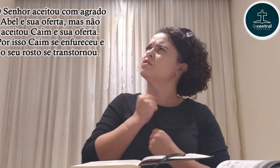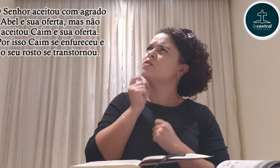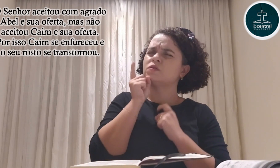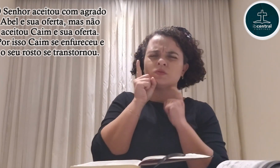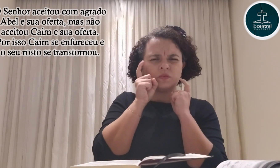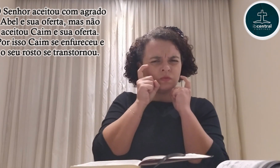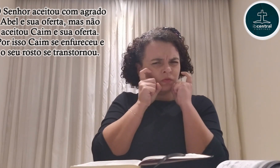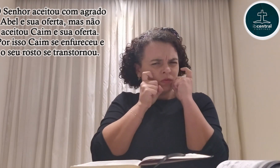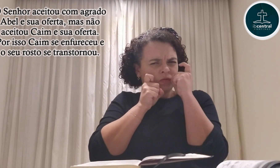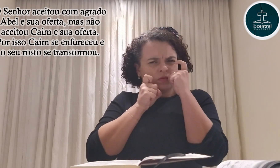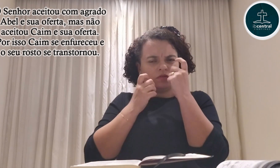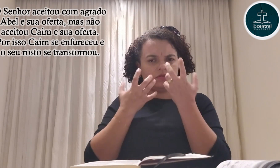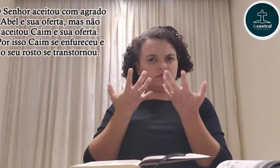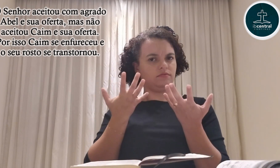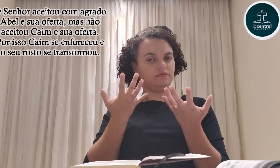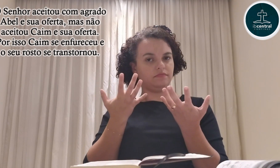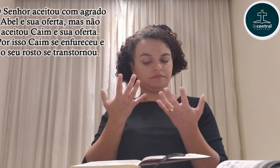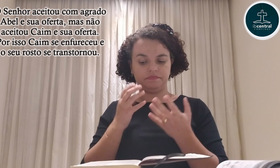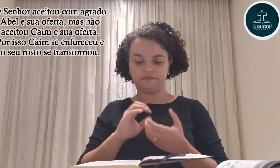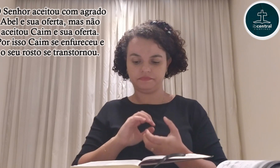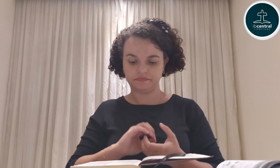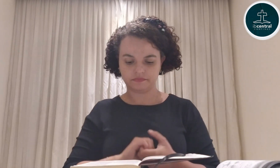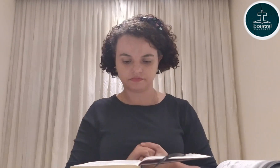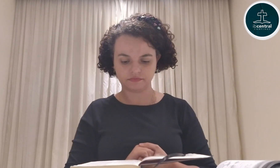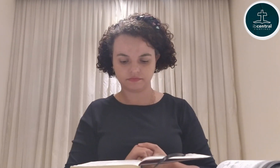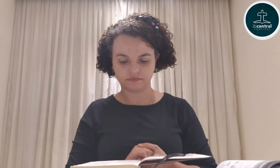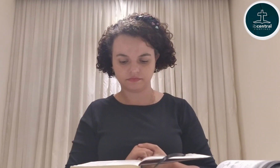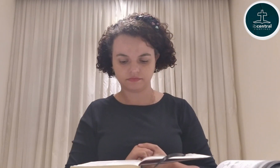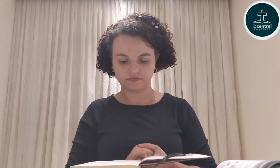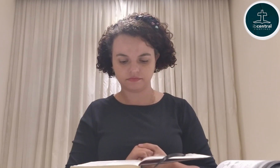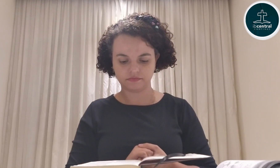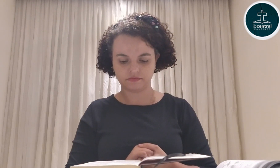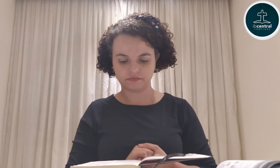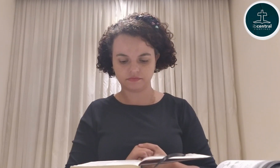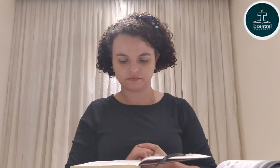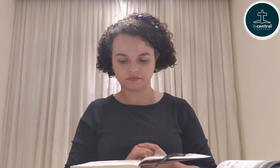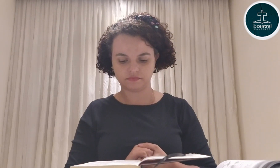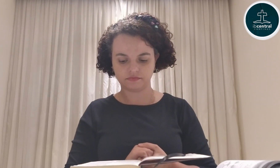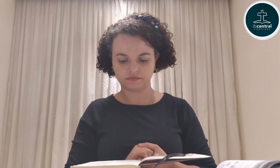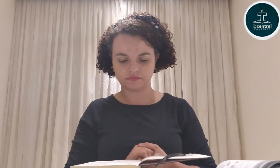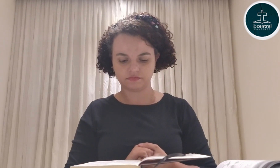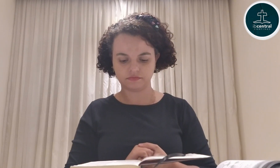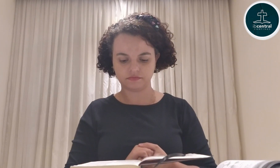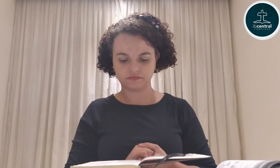isso, Caim se enfureceu e o seu rosto se transtornou.